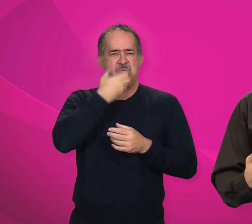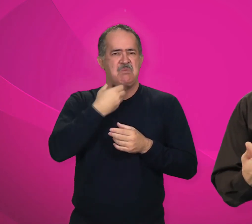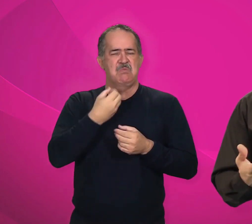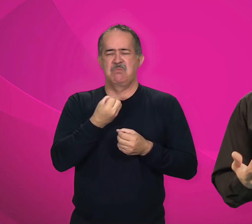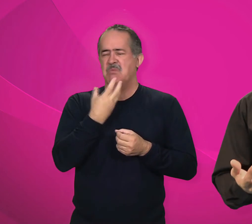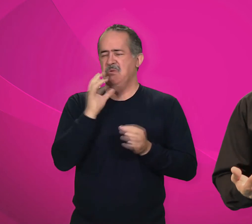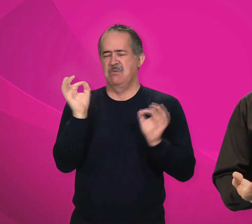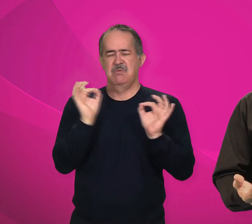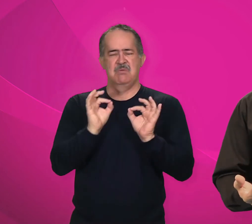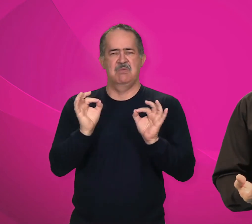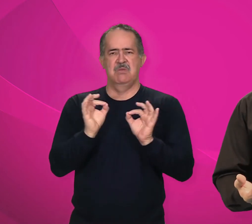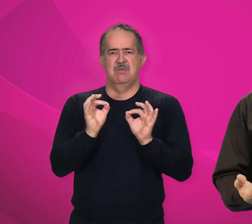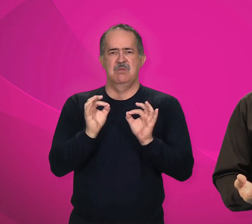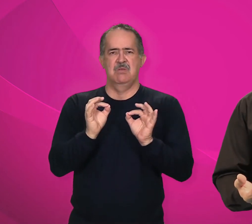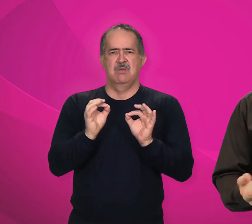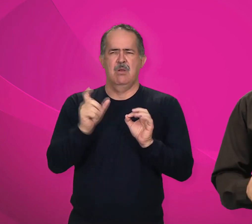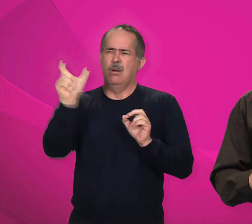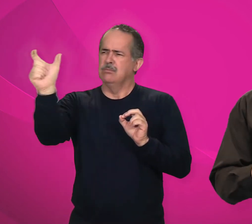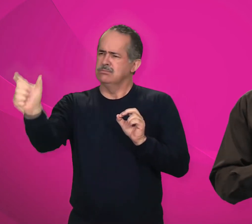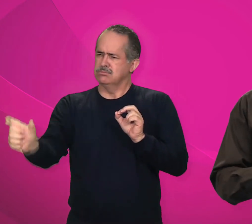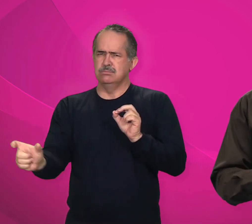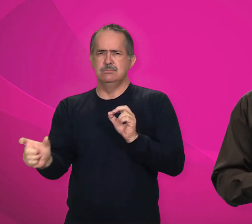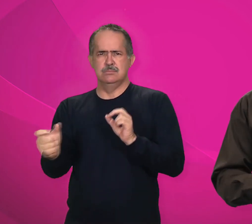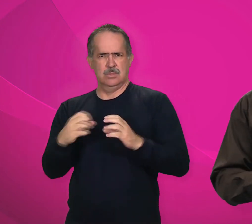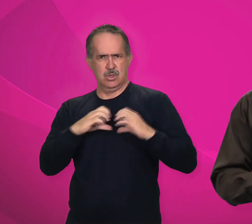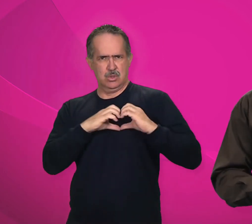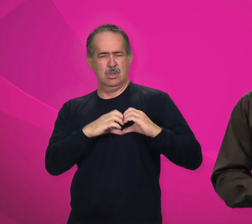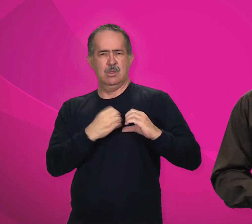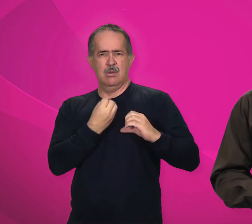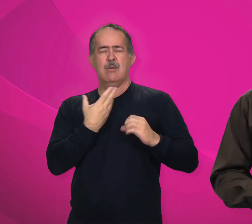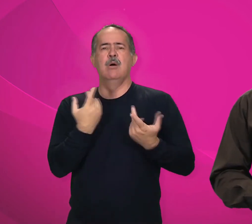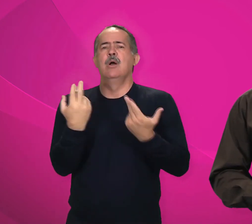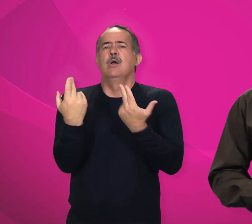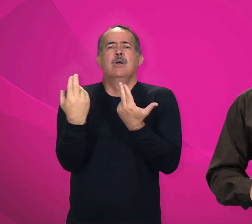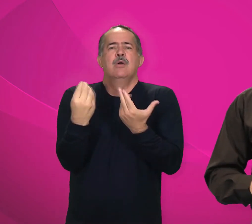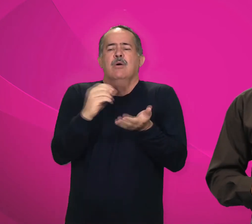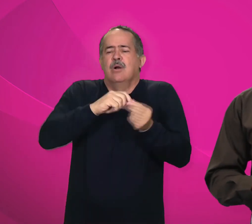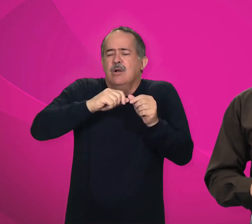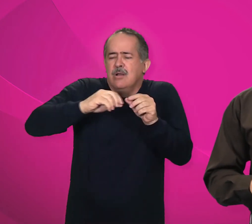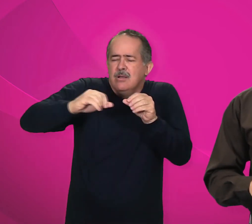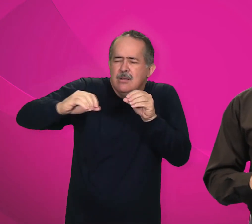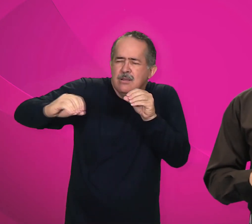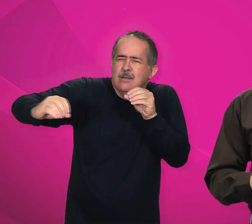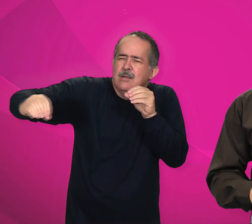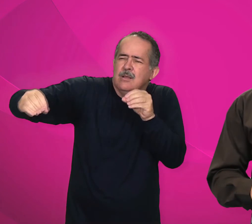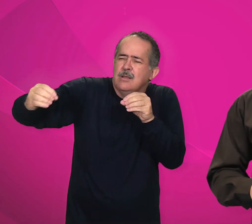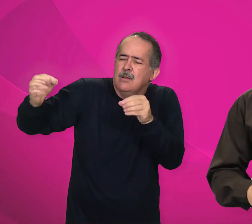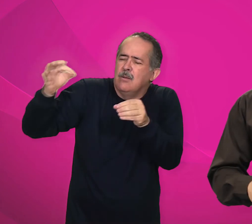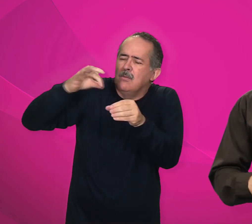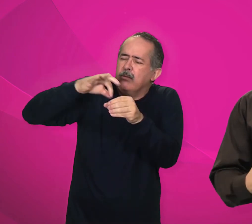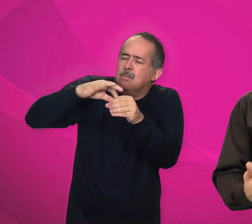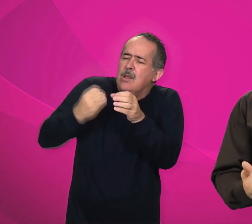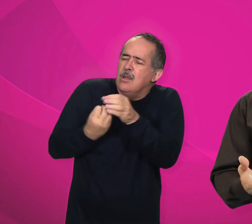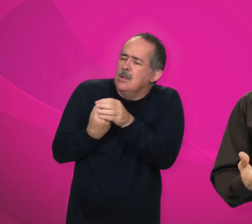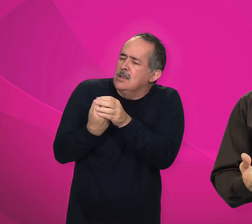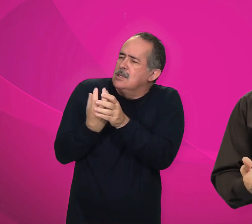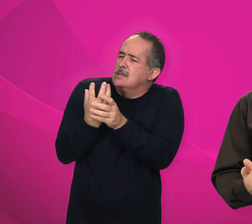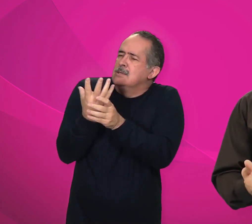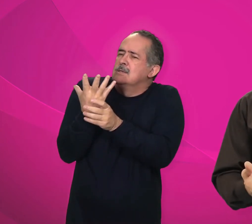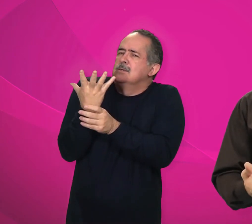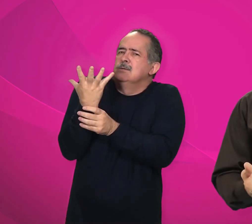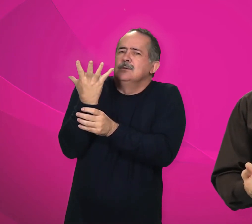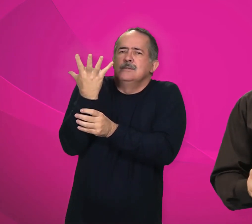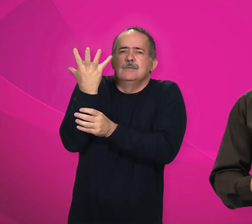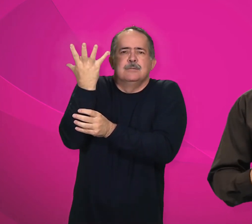dará frutos bons. Uma pessoa de bom coração é como uma terra boa que faz a